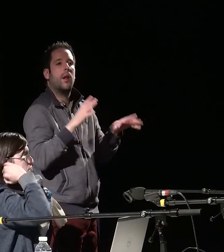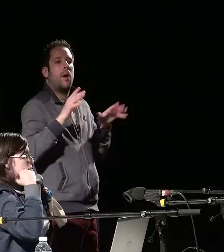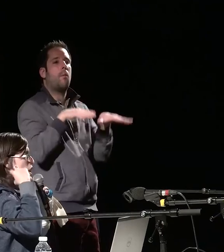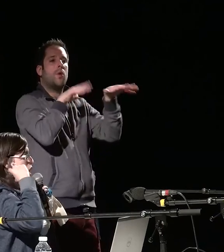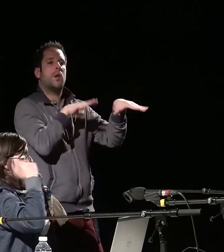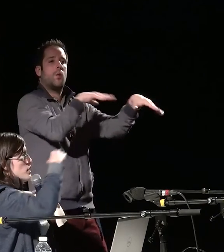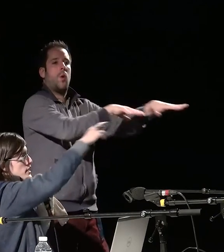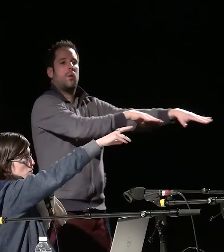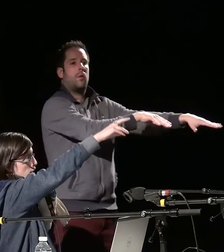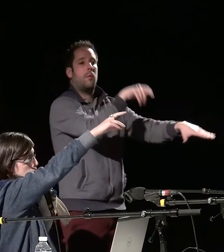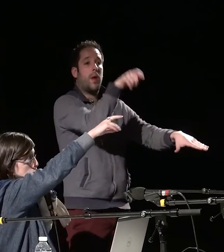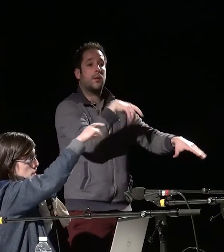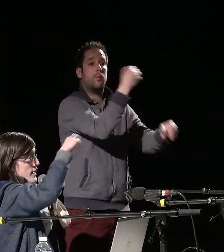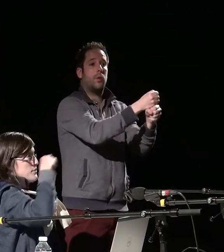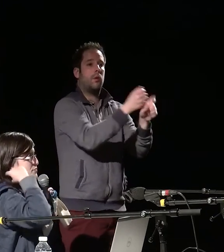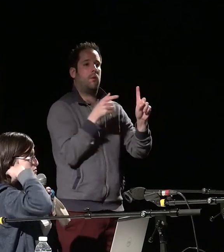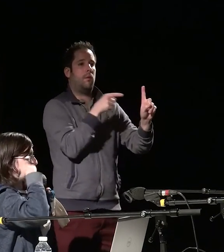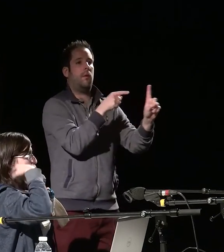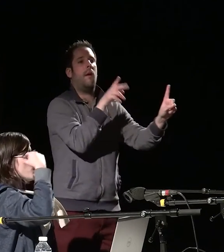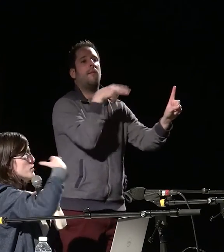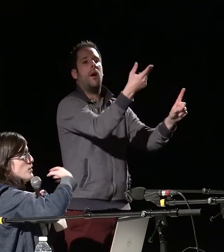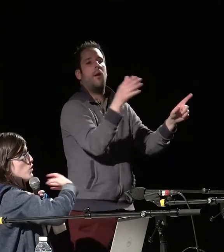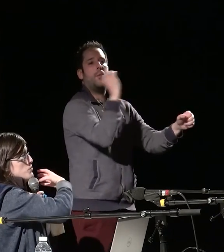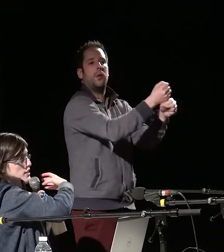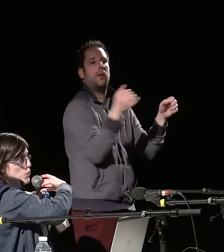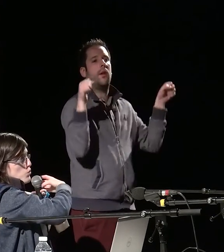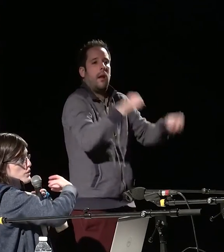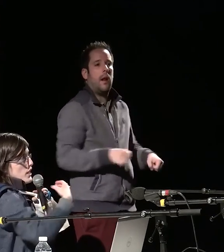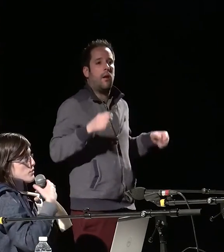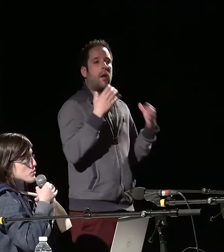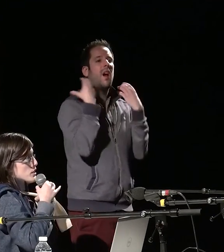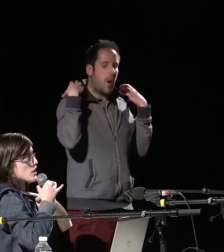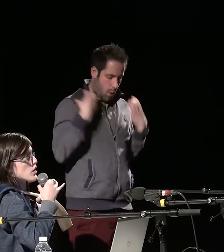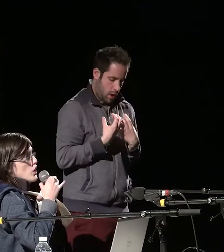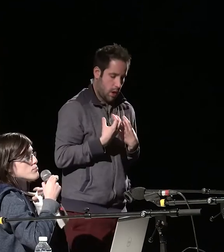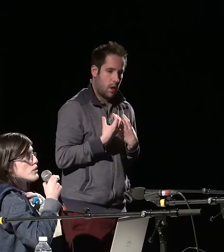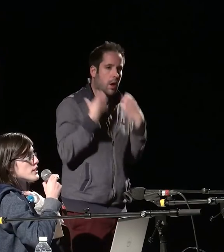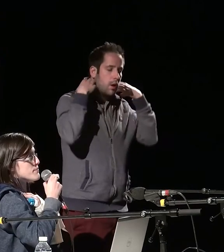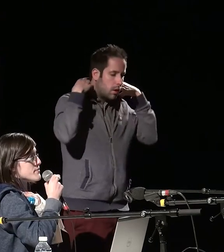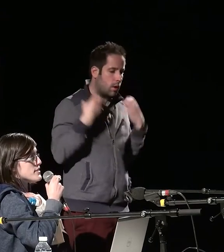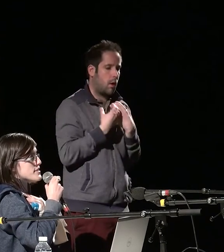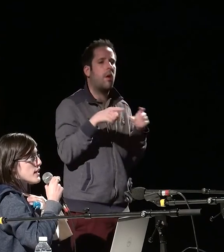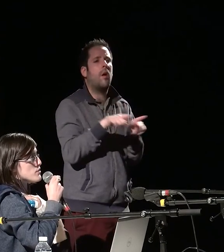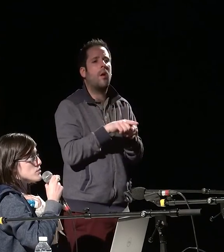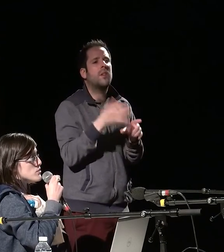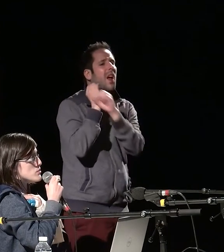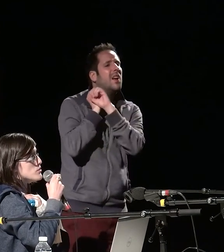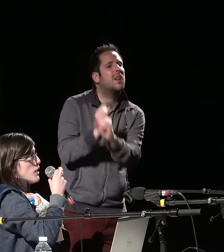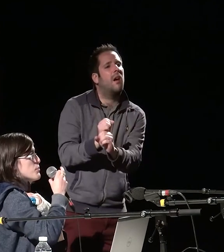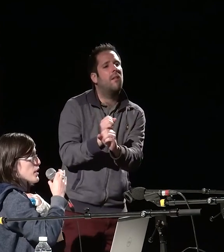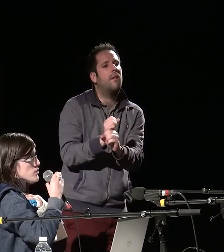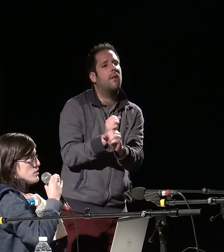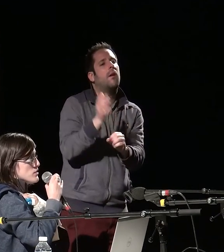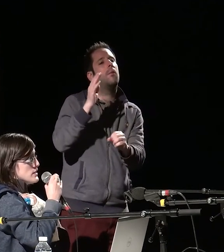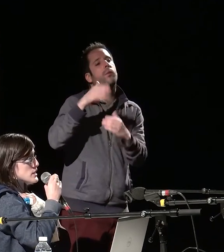avec des condamnés qui devaient aller aux galères. On leur mettait des gros colliers comme pour les esclaves